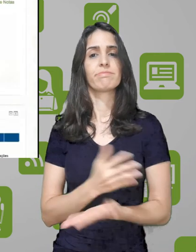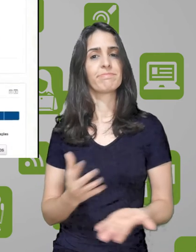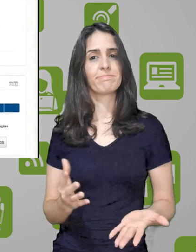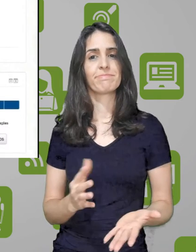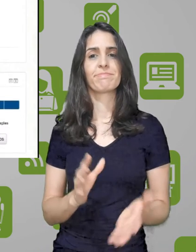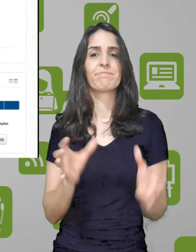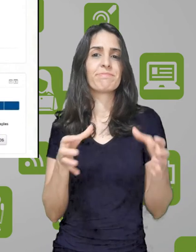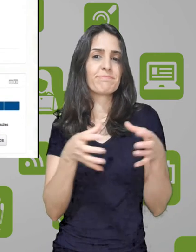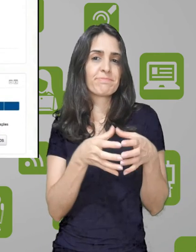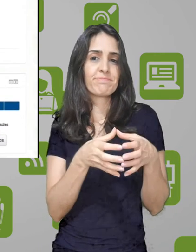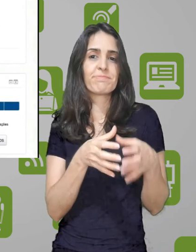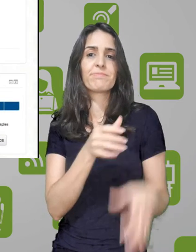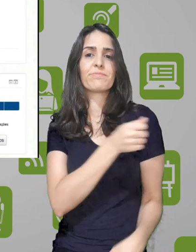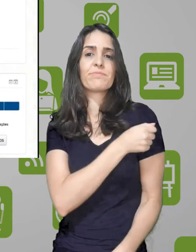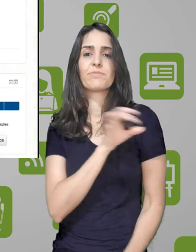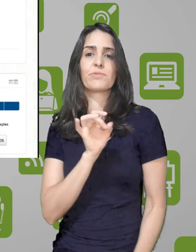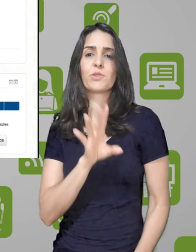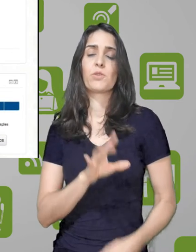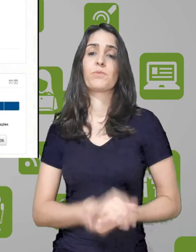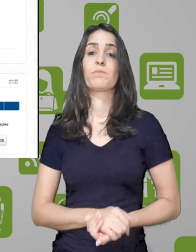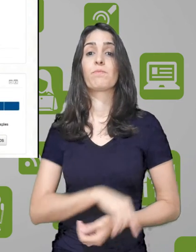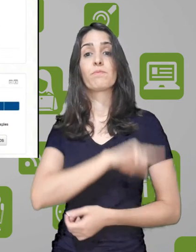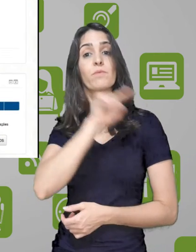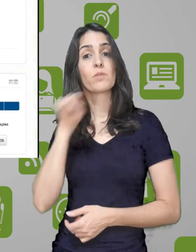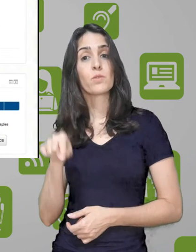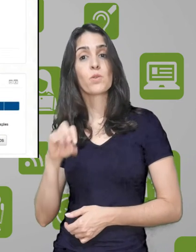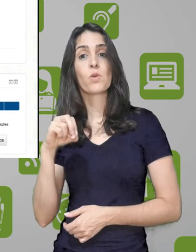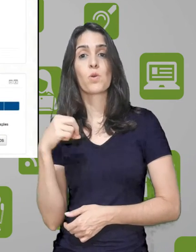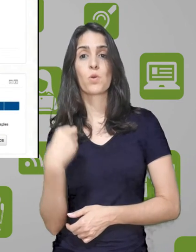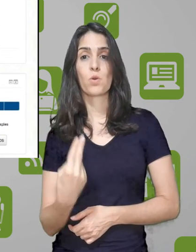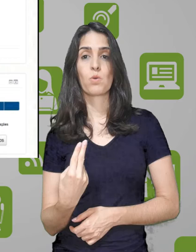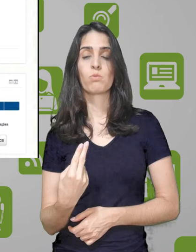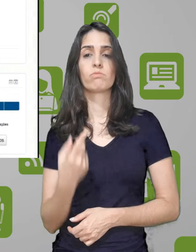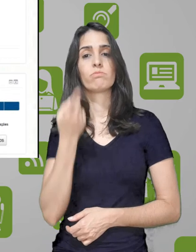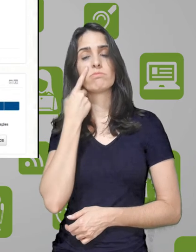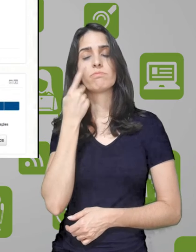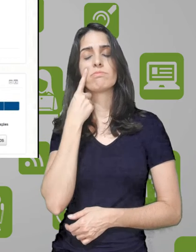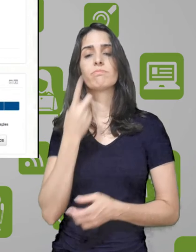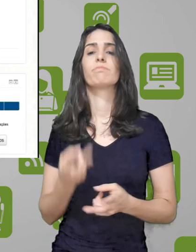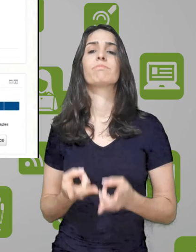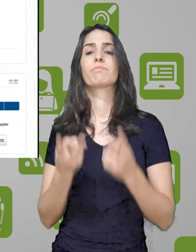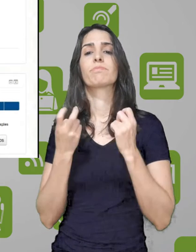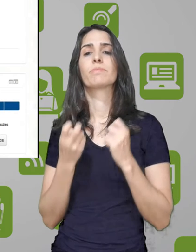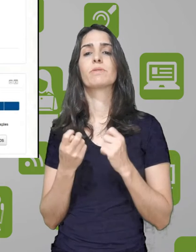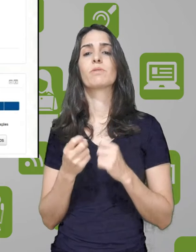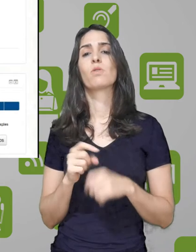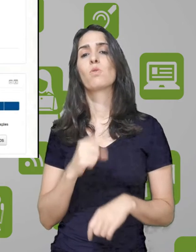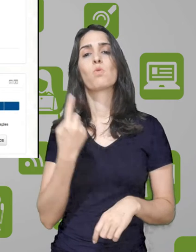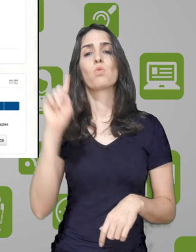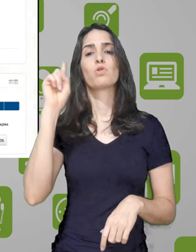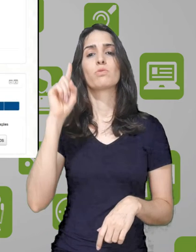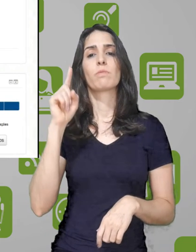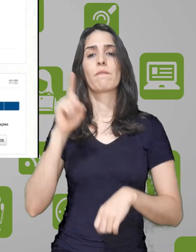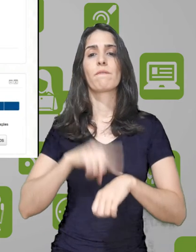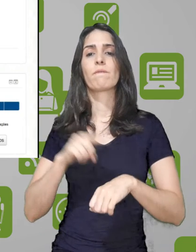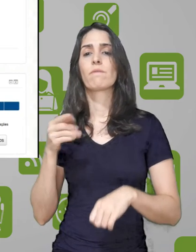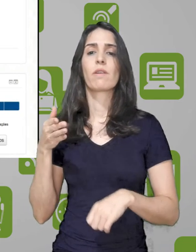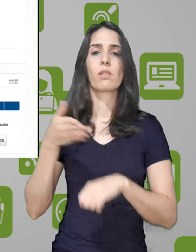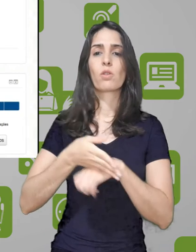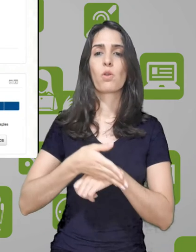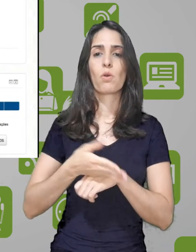e pronto apliquei esse filtro e selecionei todos os alunos aqui eu posso ver o último acesso do aluno